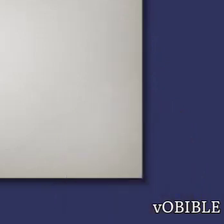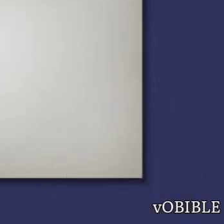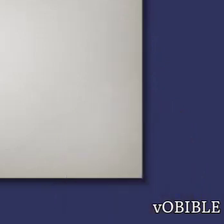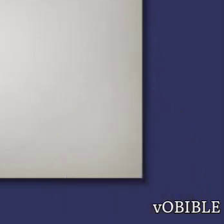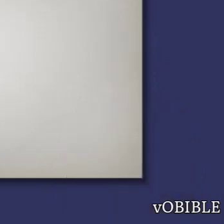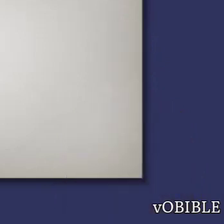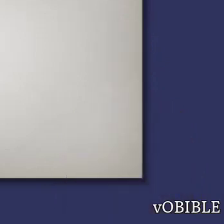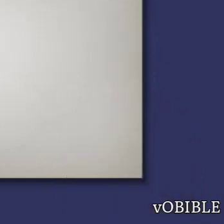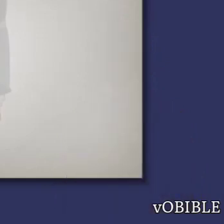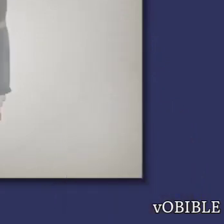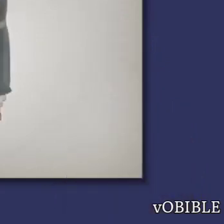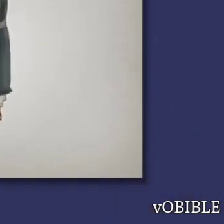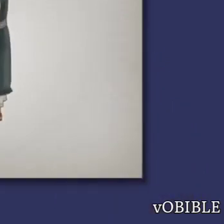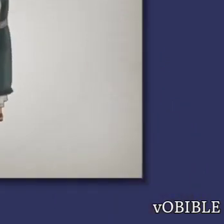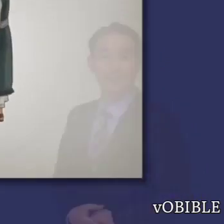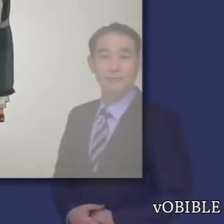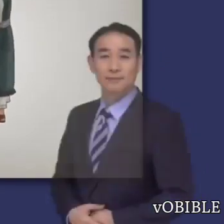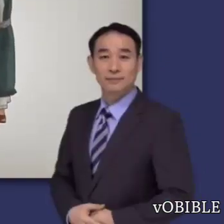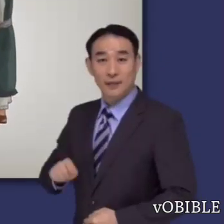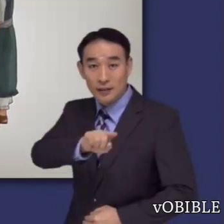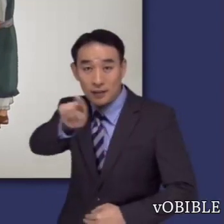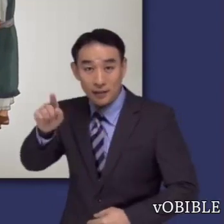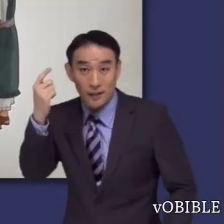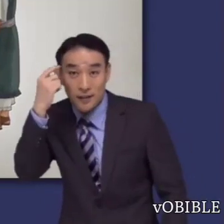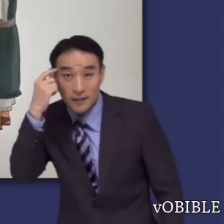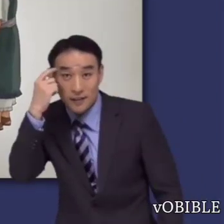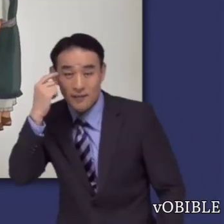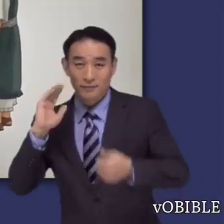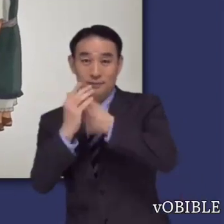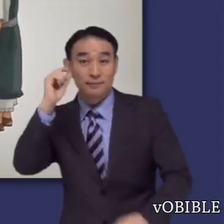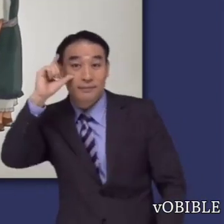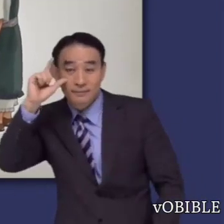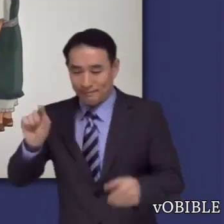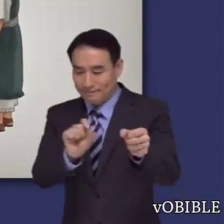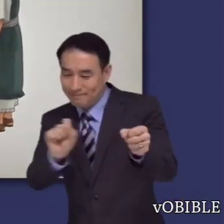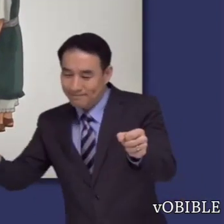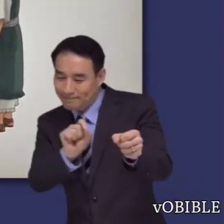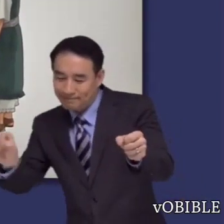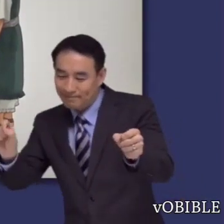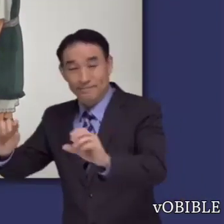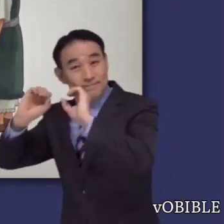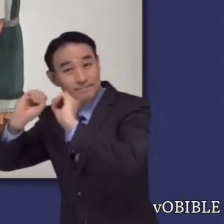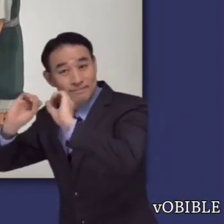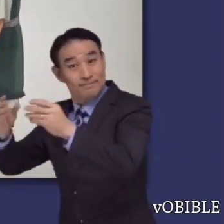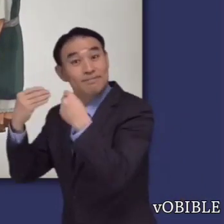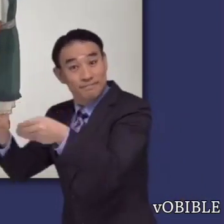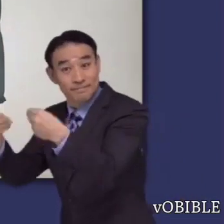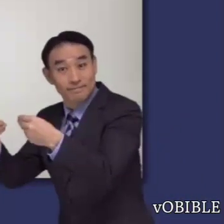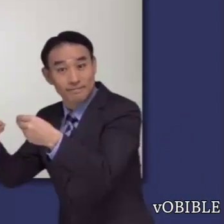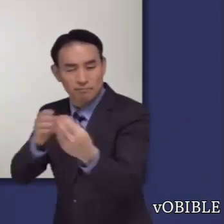你知道吗？保罗在谈到传道教人的工作和赈灾工作时，用的是同一个希腊语